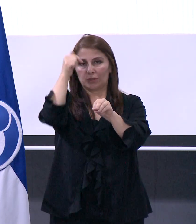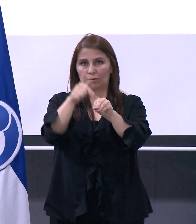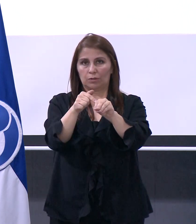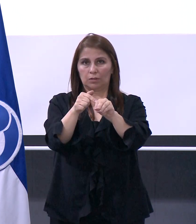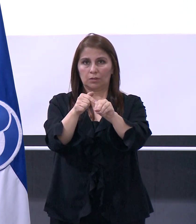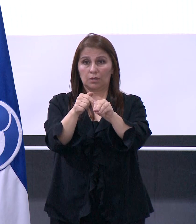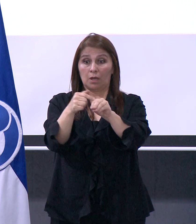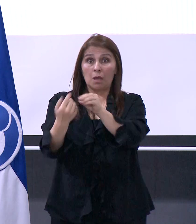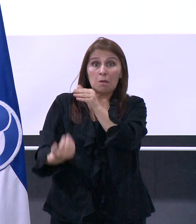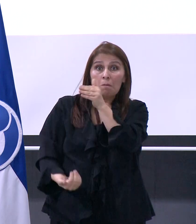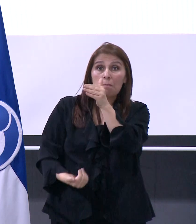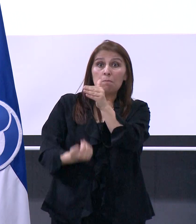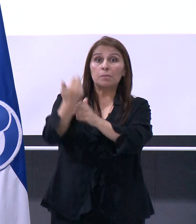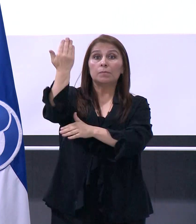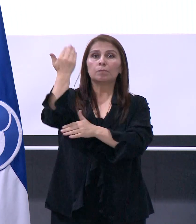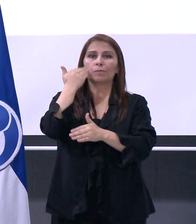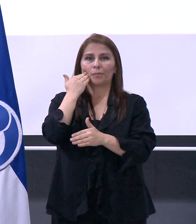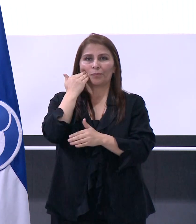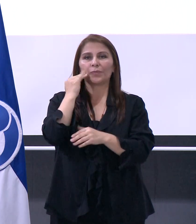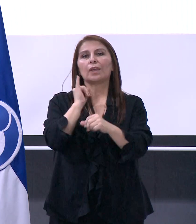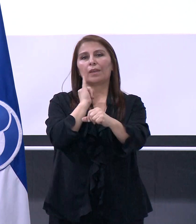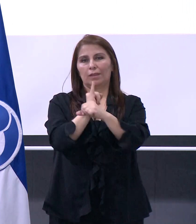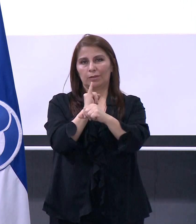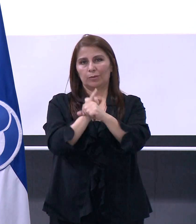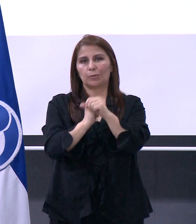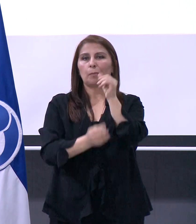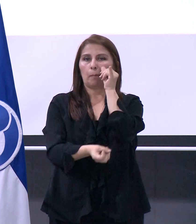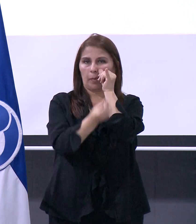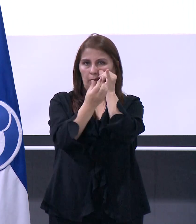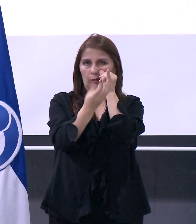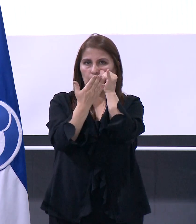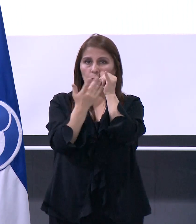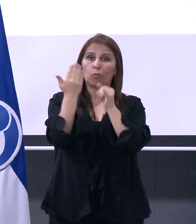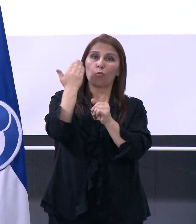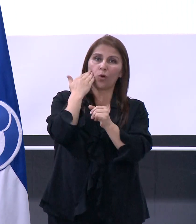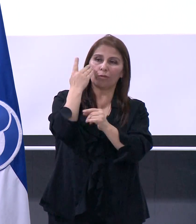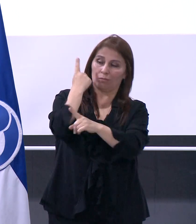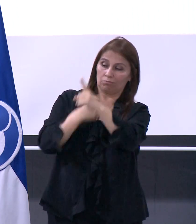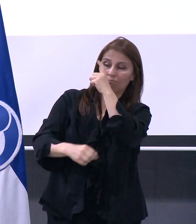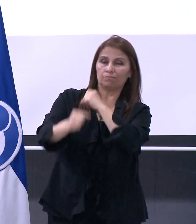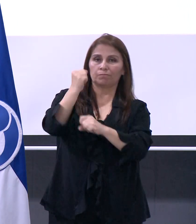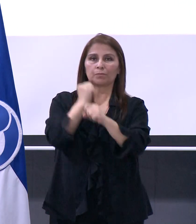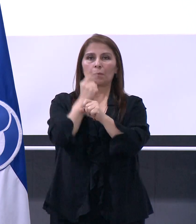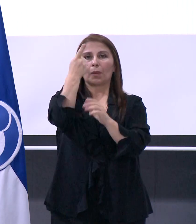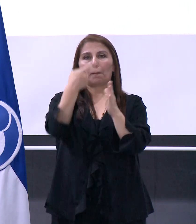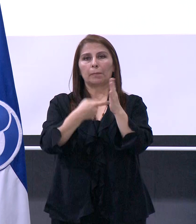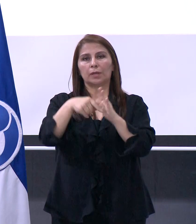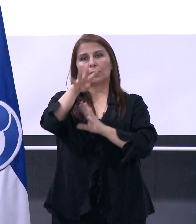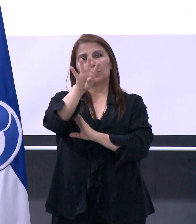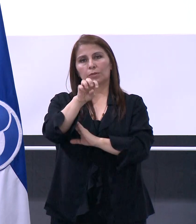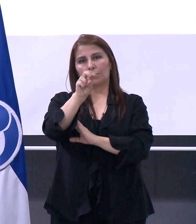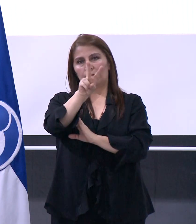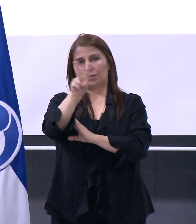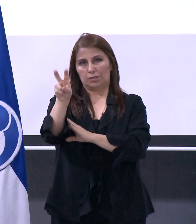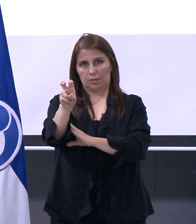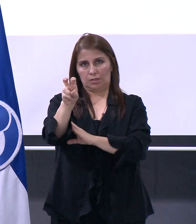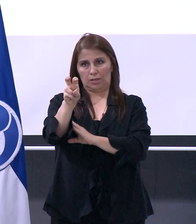se inició con el instituto pedagógico en 1927 y continuó